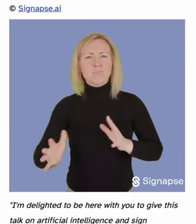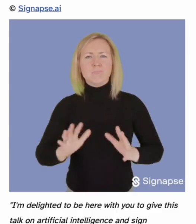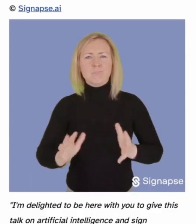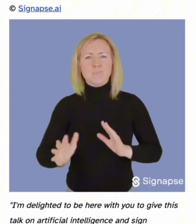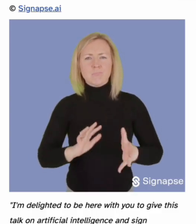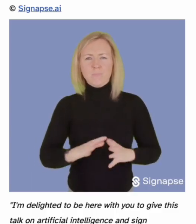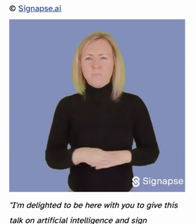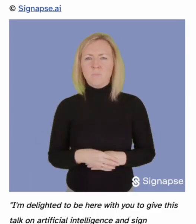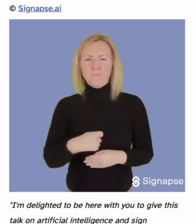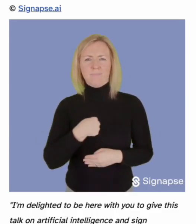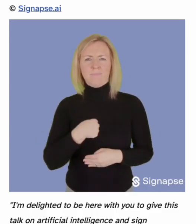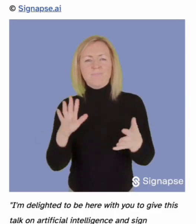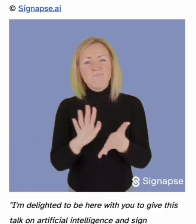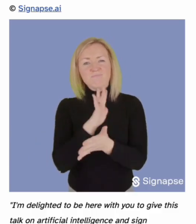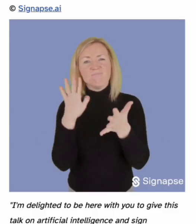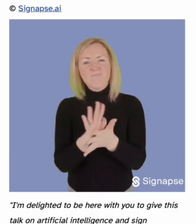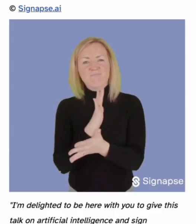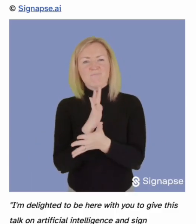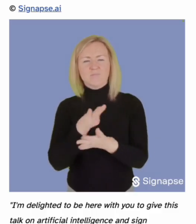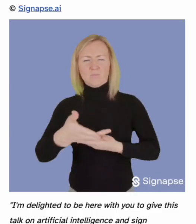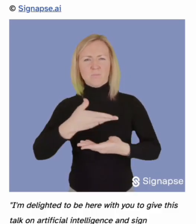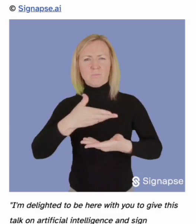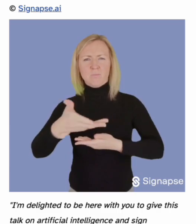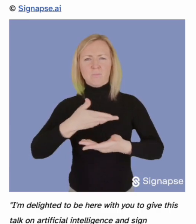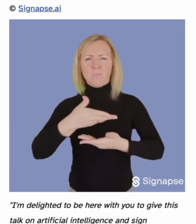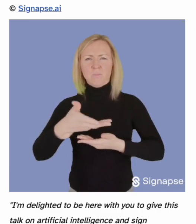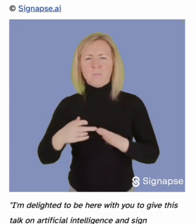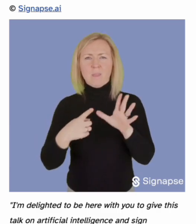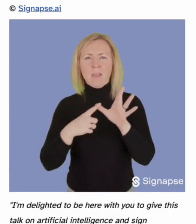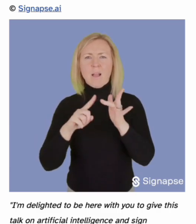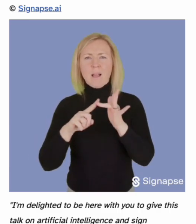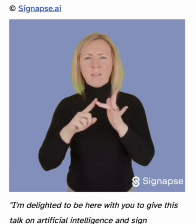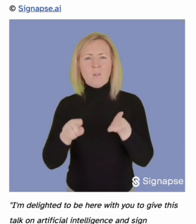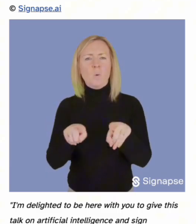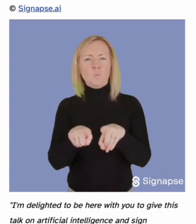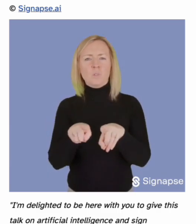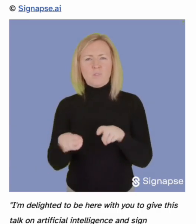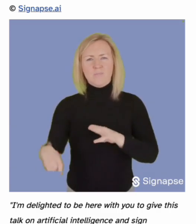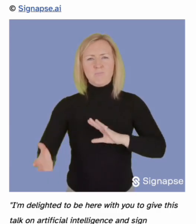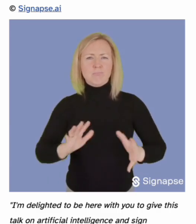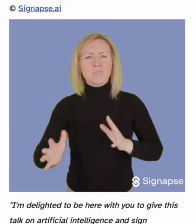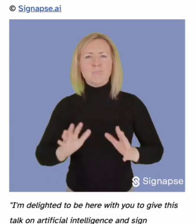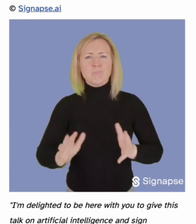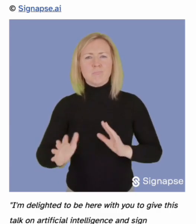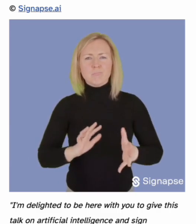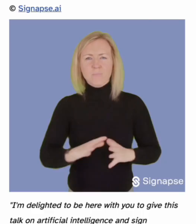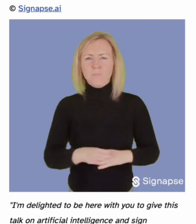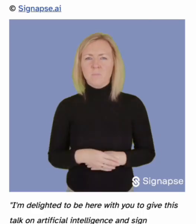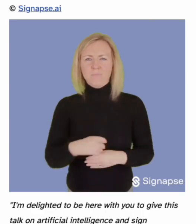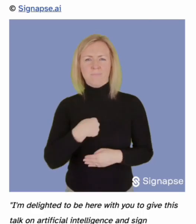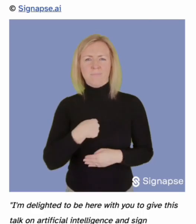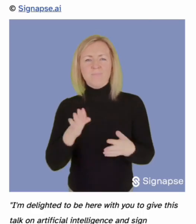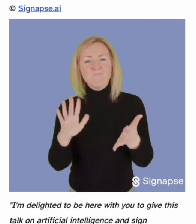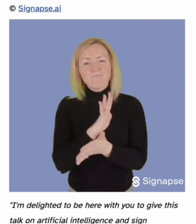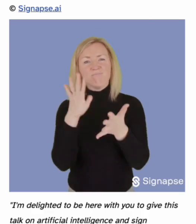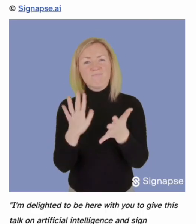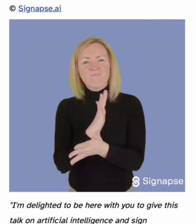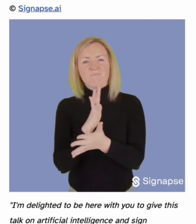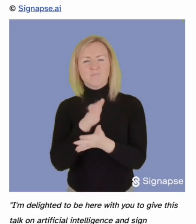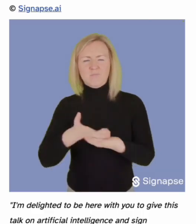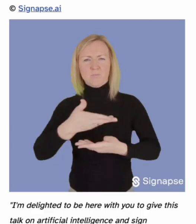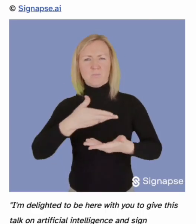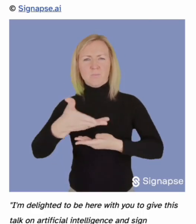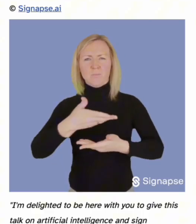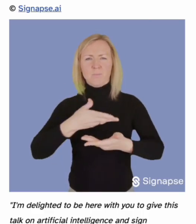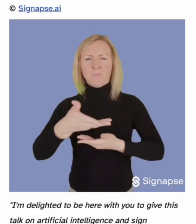c'est totalement, même c'est négatif. Donc, c'est pas tout à fait ça. Et en même temps, la qualité, elle n'est pas